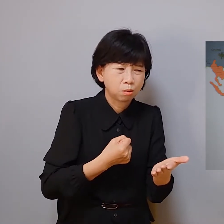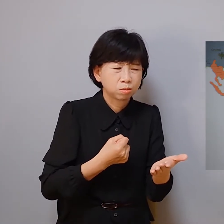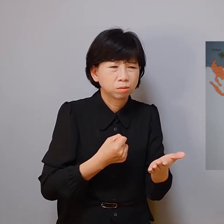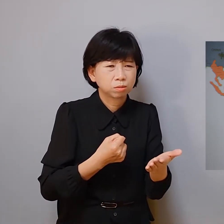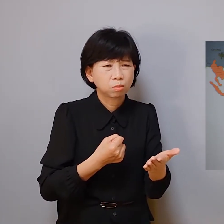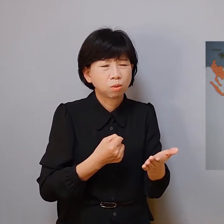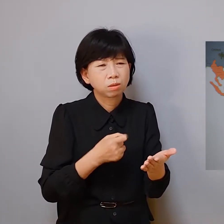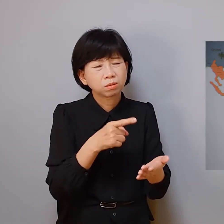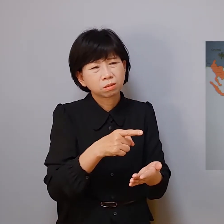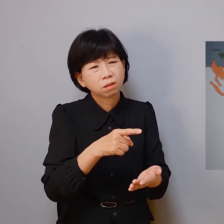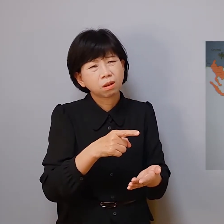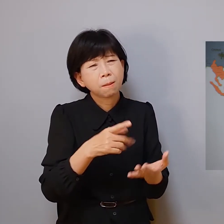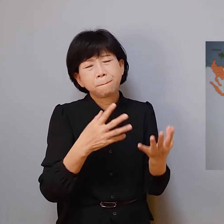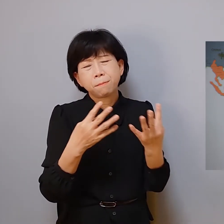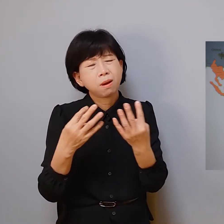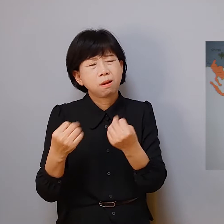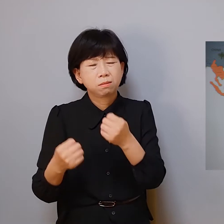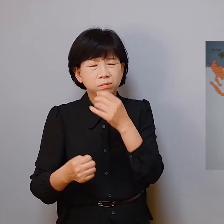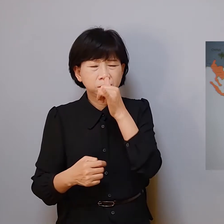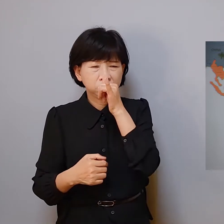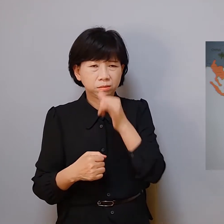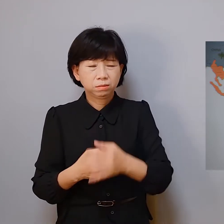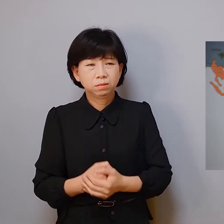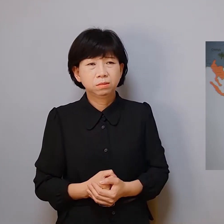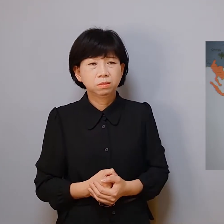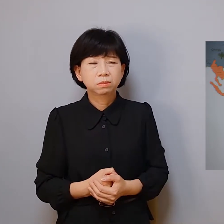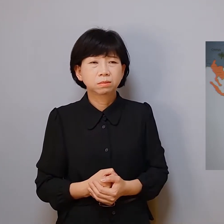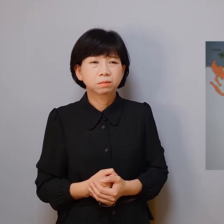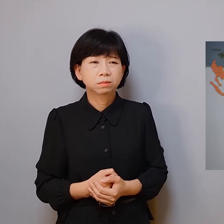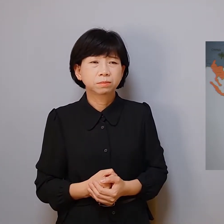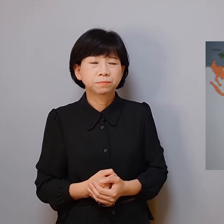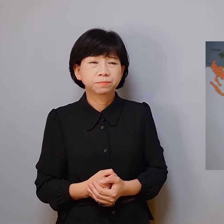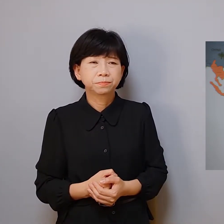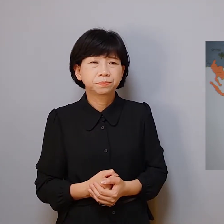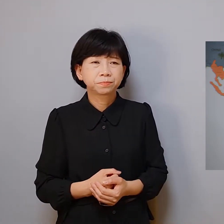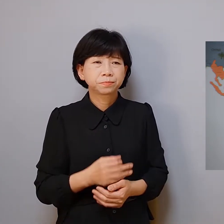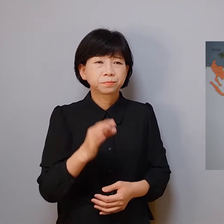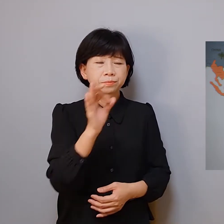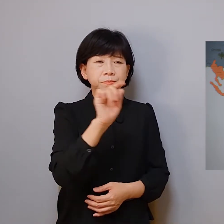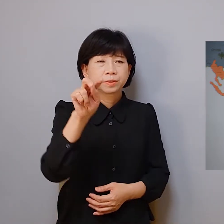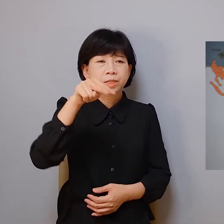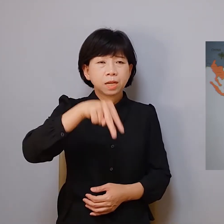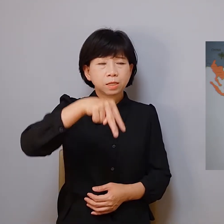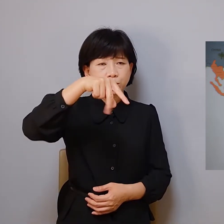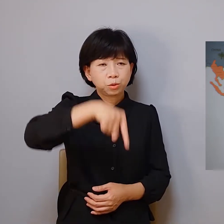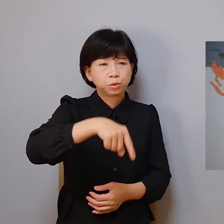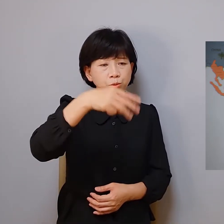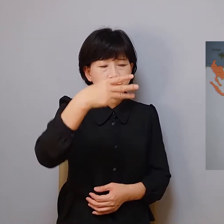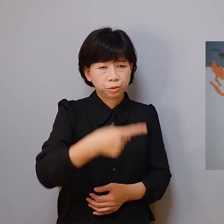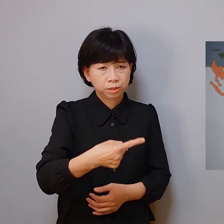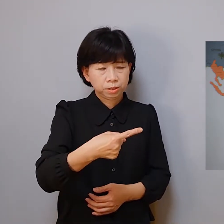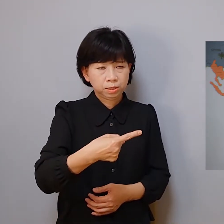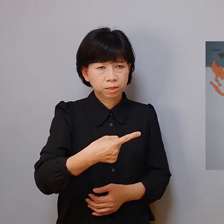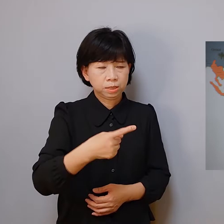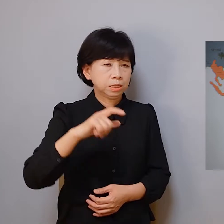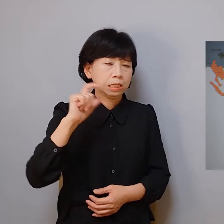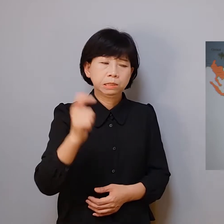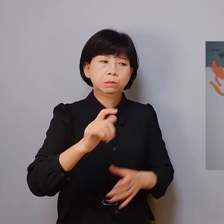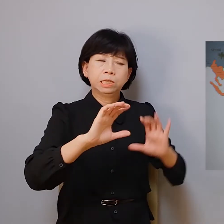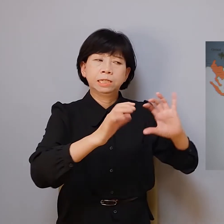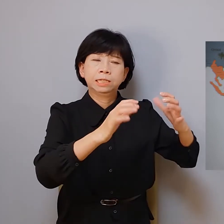겁니다. 당시 아수르는 700년간 고대 근동 지방의 최강자로 군림하고